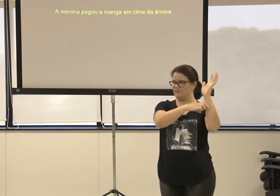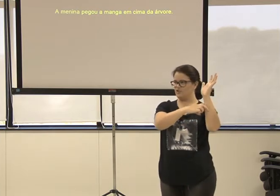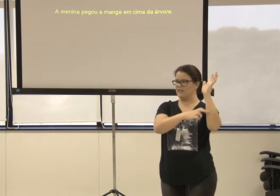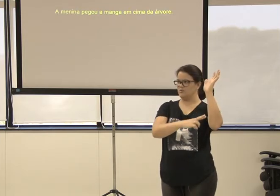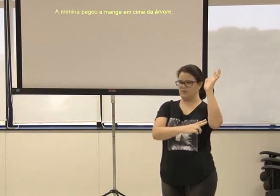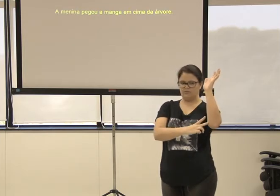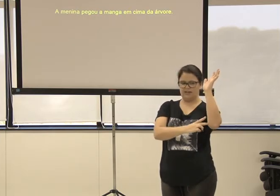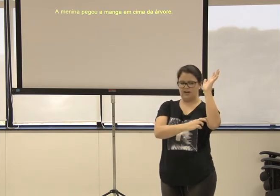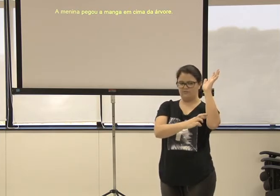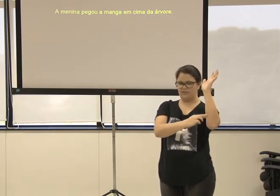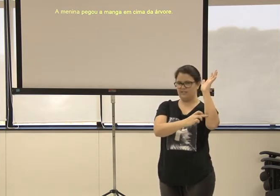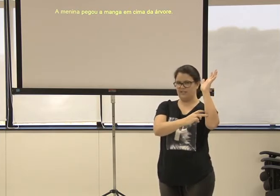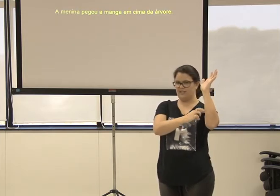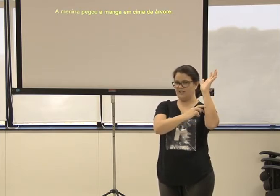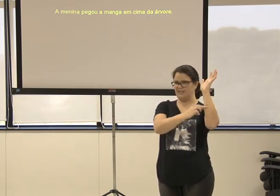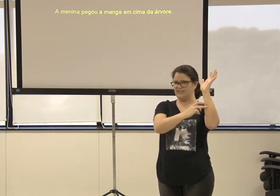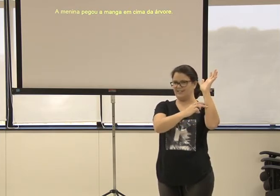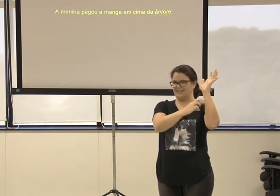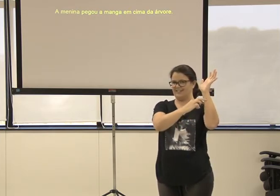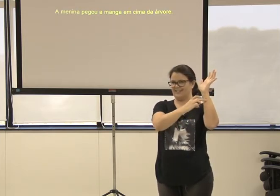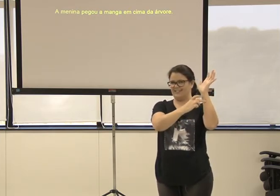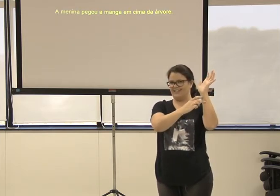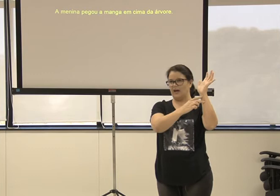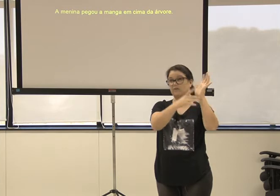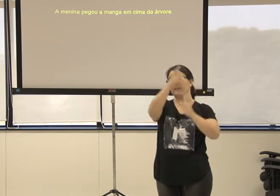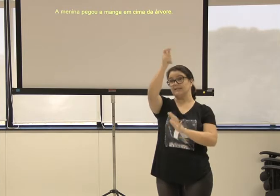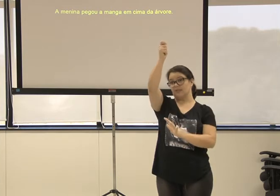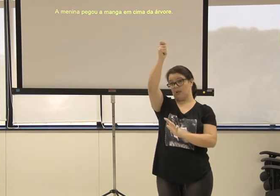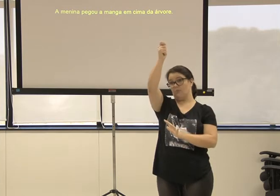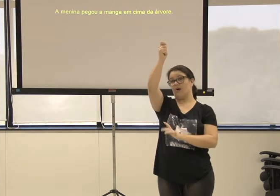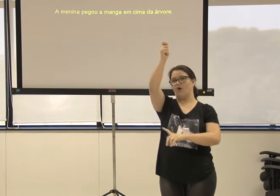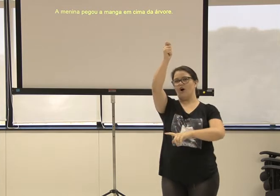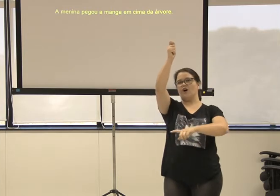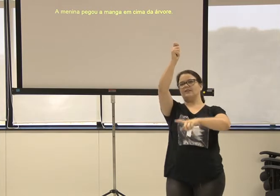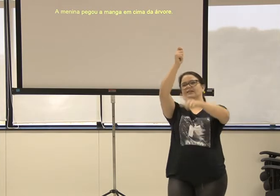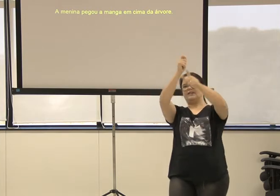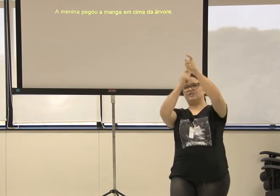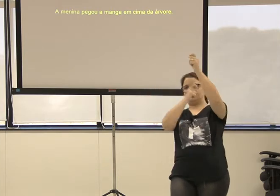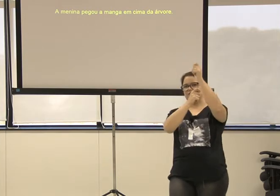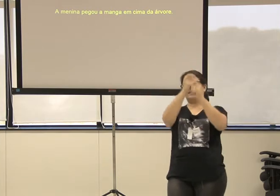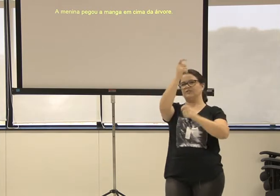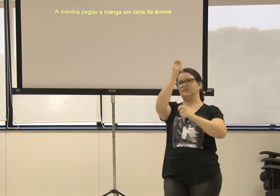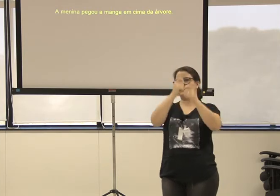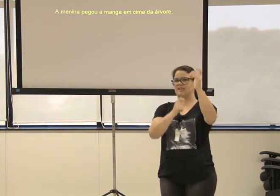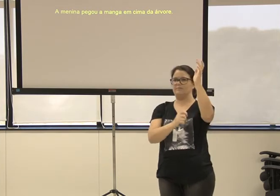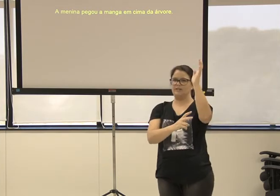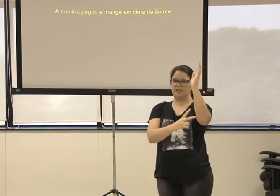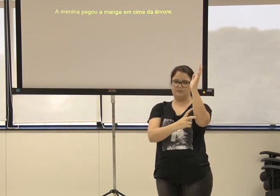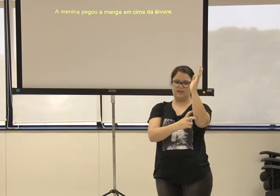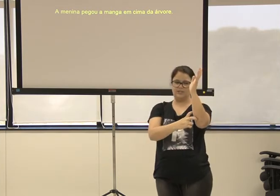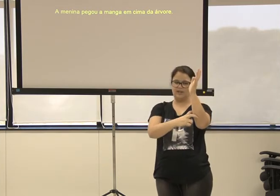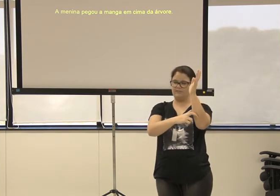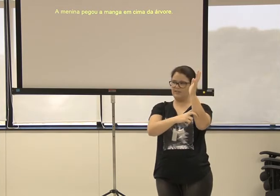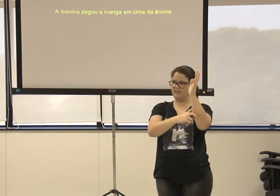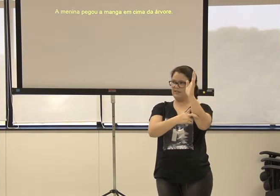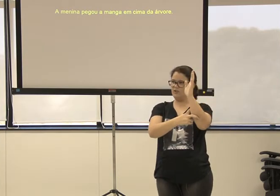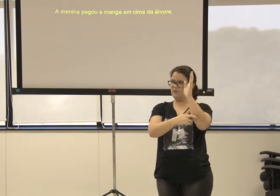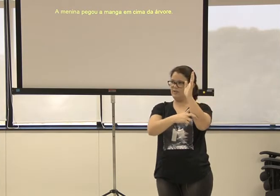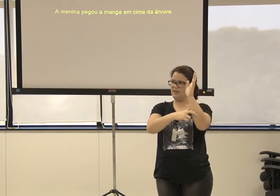Já subiram em árvore assim? A não ser que você tenha uma corda e esteja fazendo assim. Mas geralmente você tem toda uma